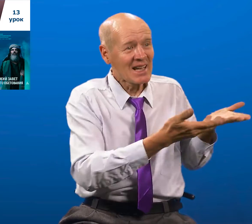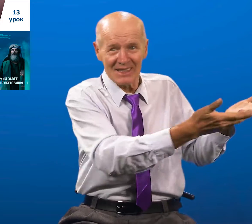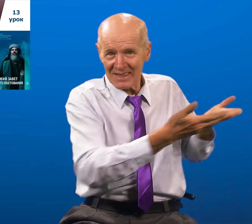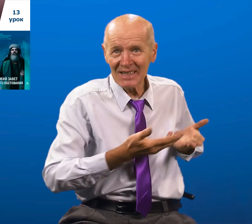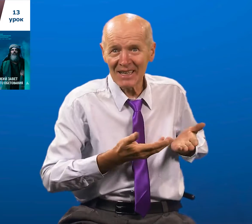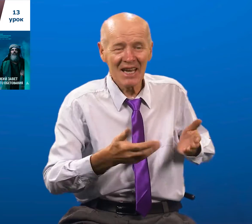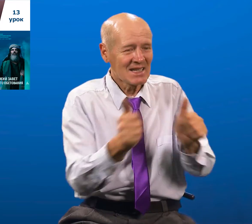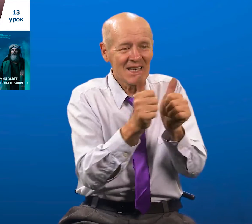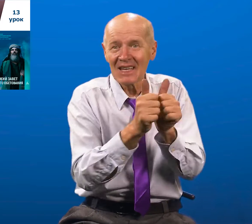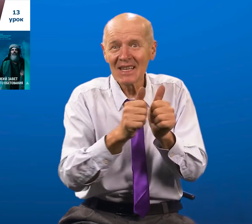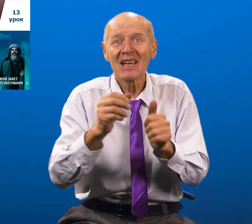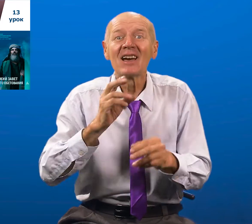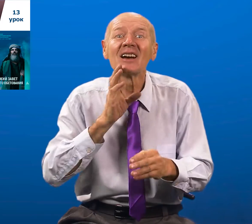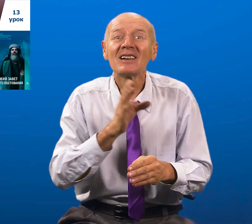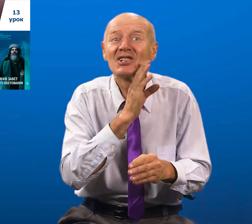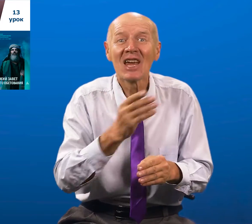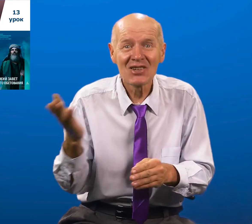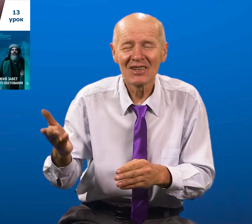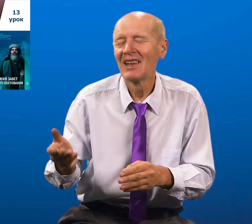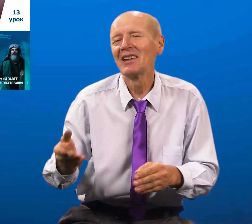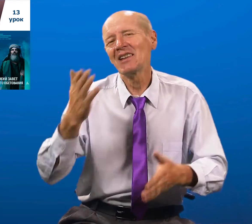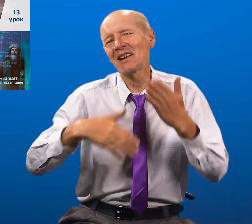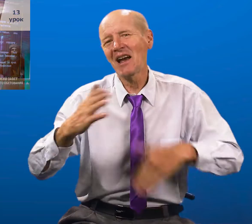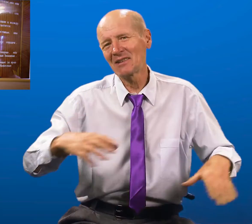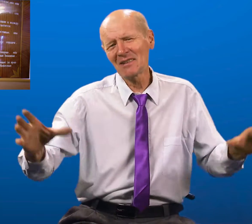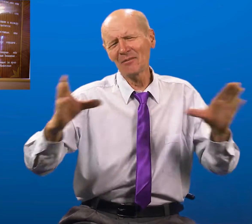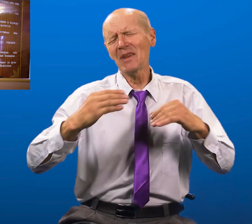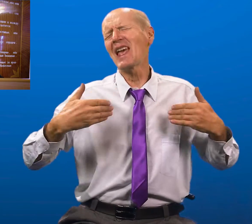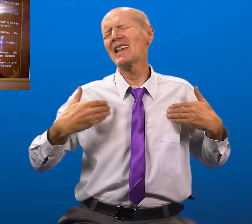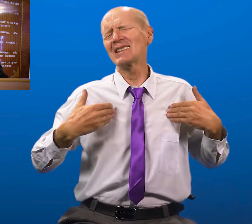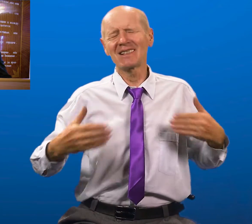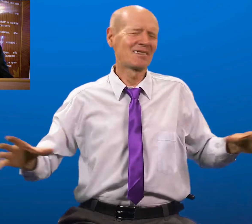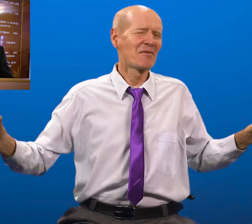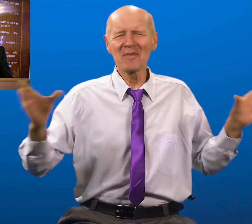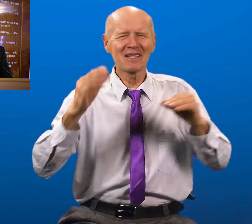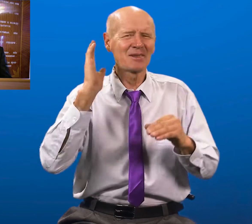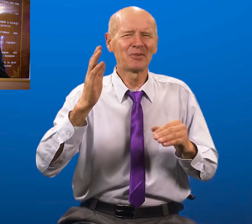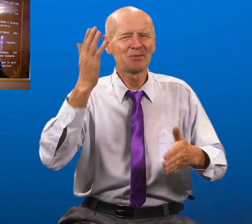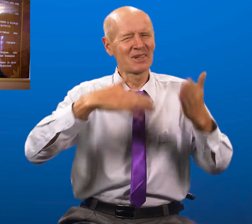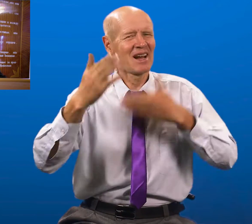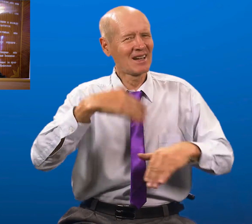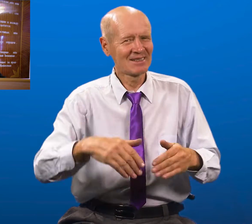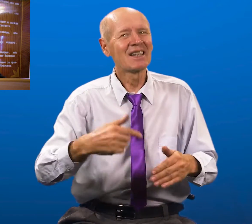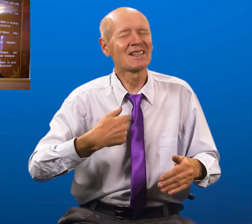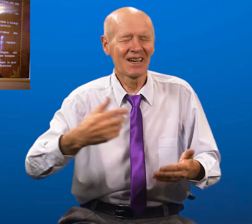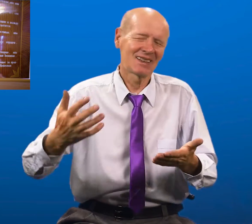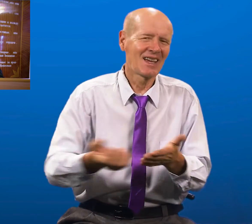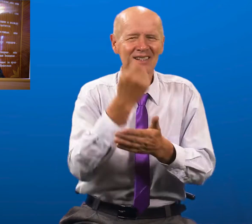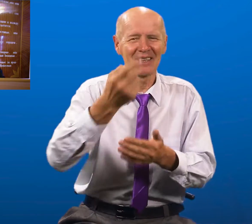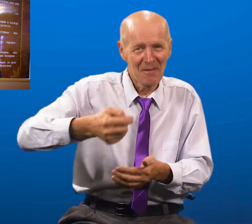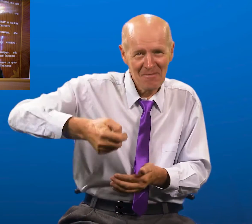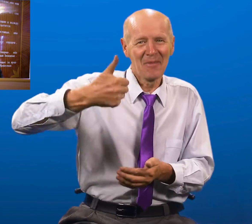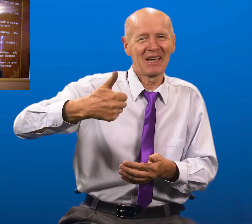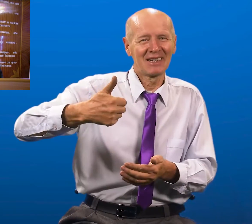я нашла потерянную драхму». Евангелие от Луки, 15 глава, с 4 по 9 стих.